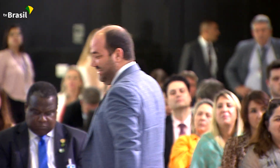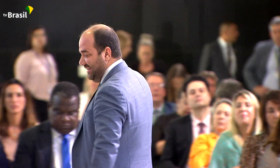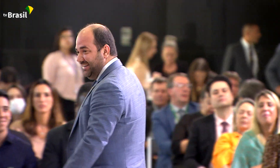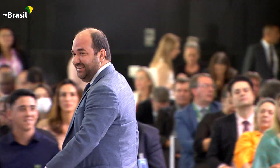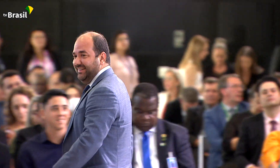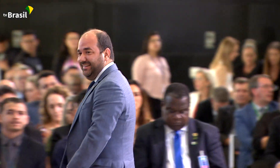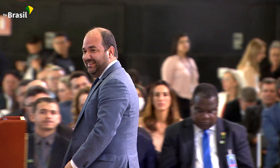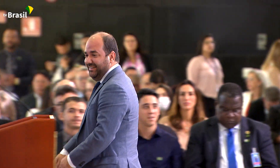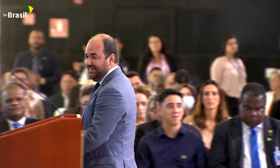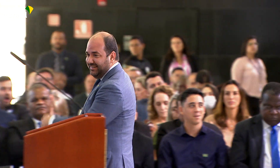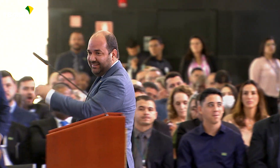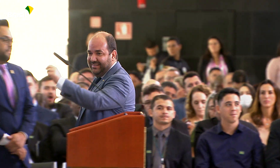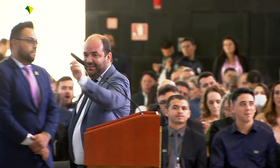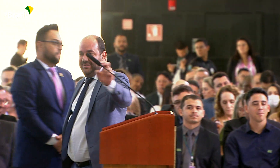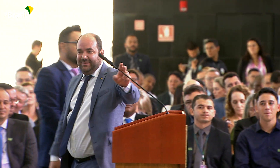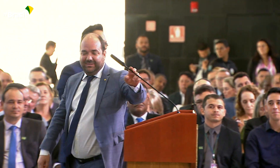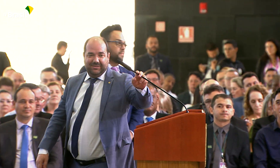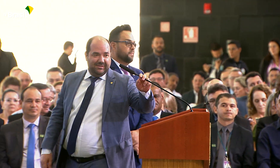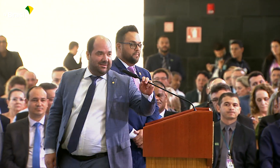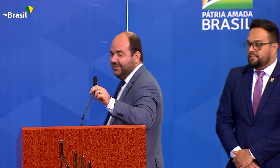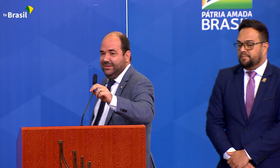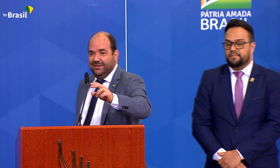E aí